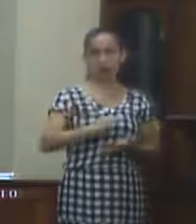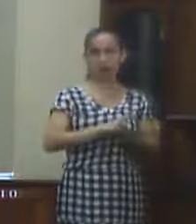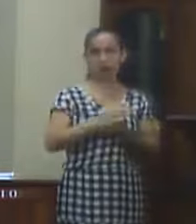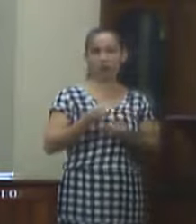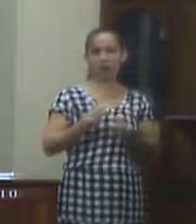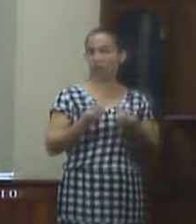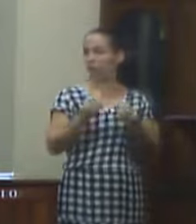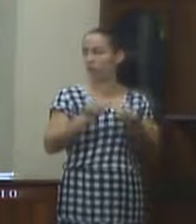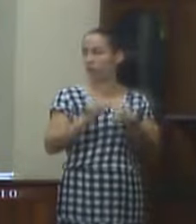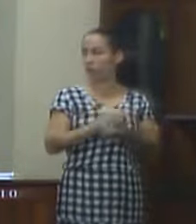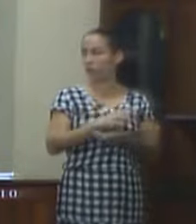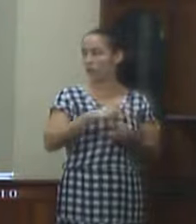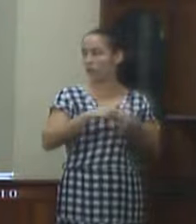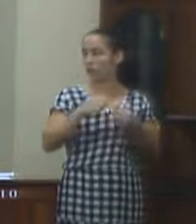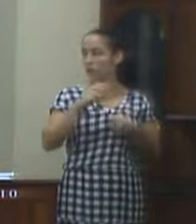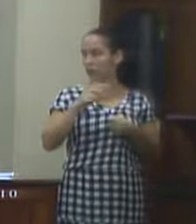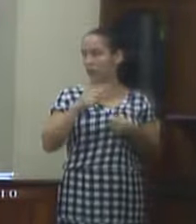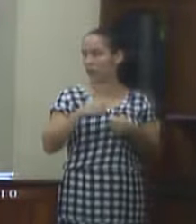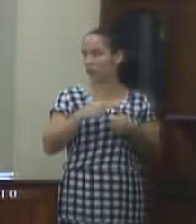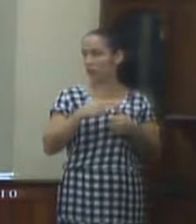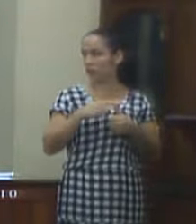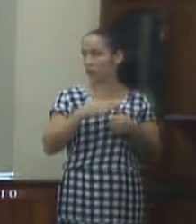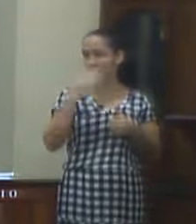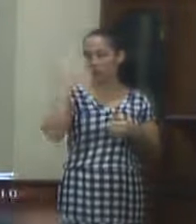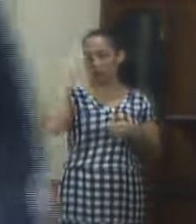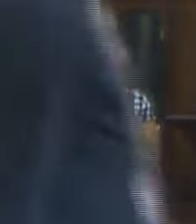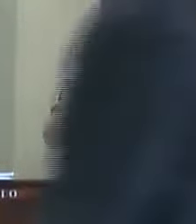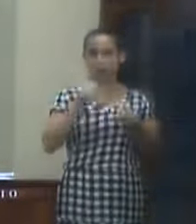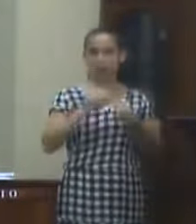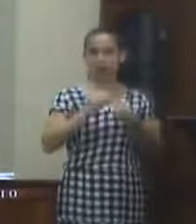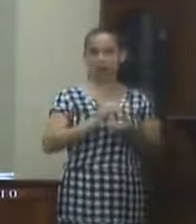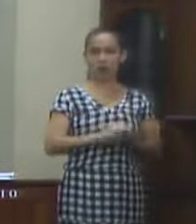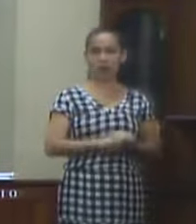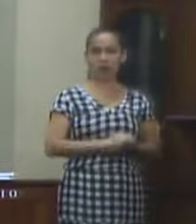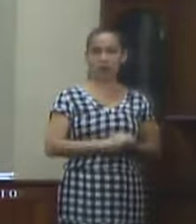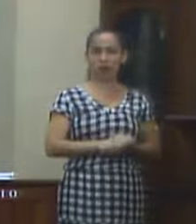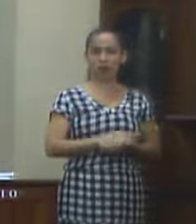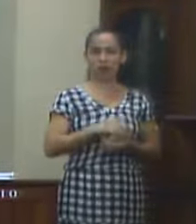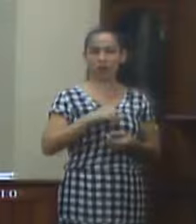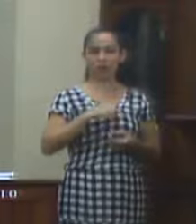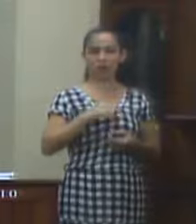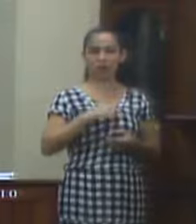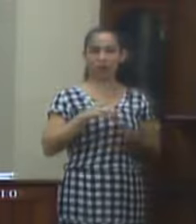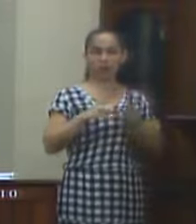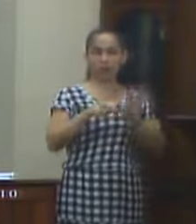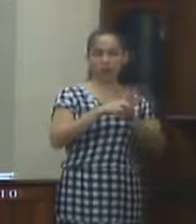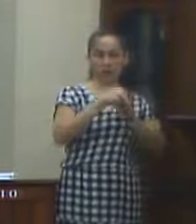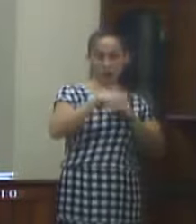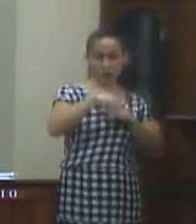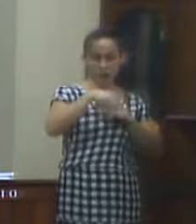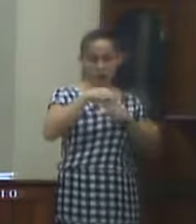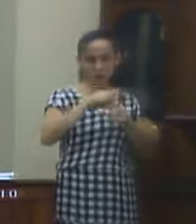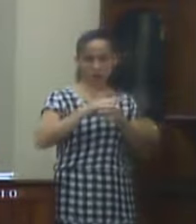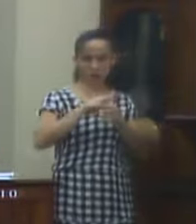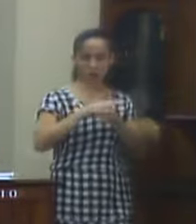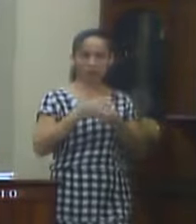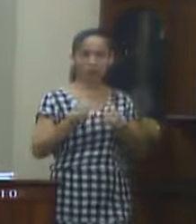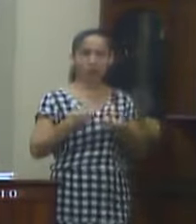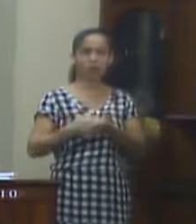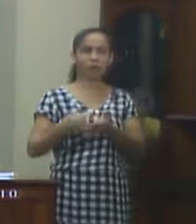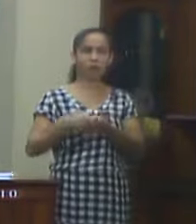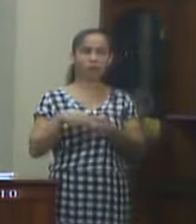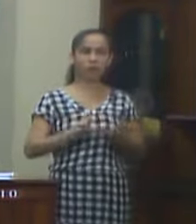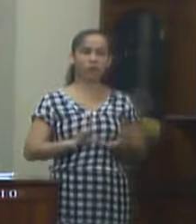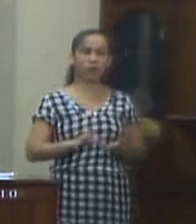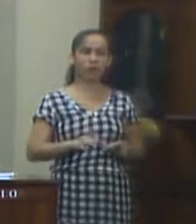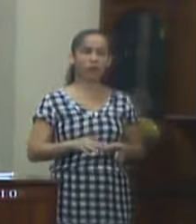emenda ao artigo 1º simplesmente por entendermos que, por se tratar de uma lei municipal com obrigatoriedade apenas